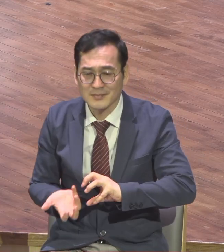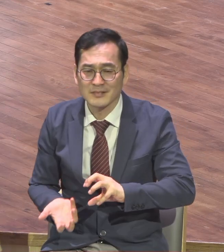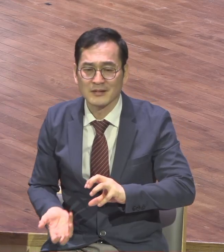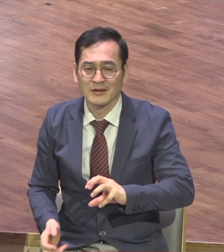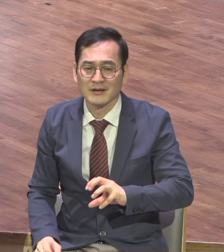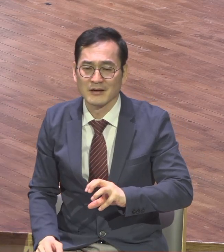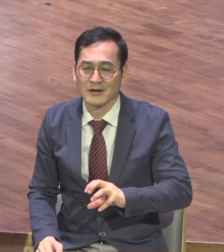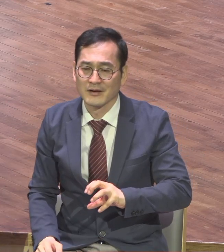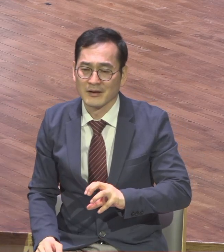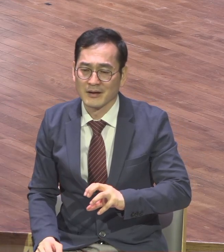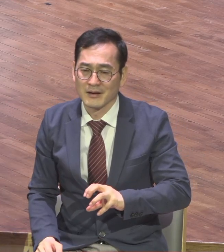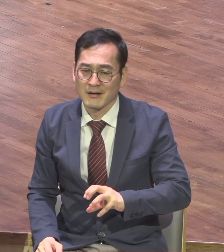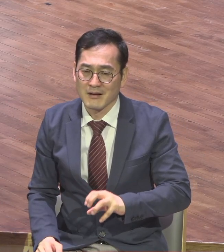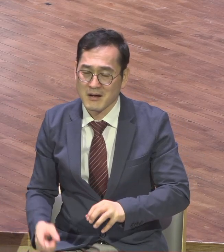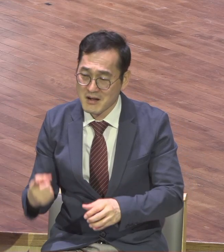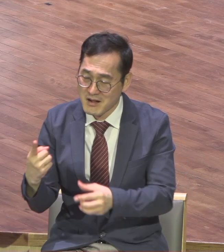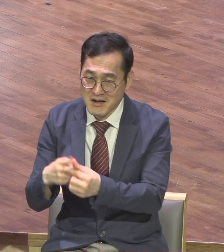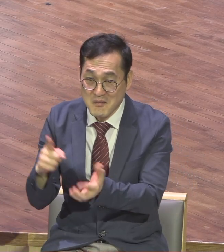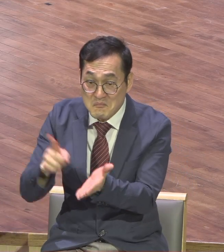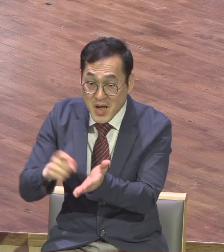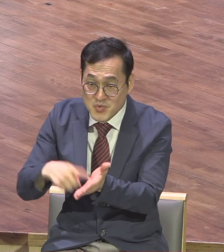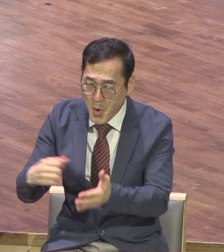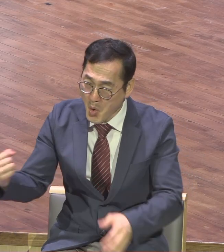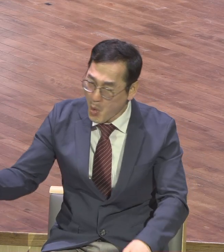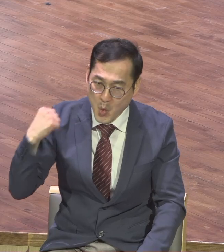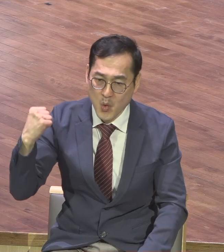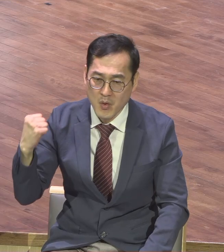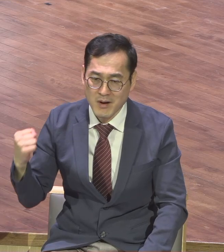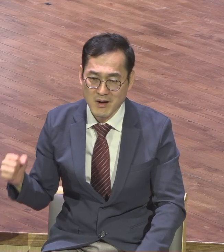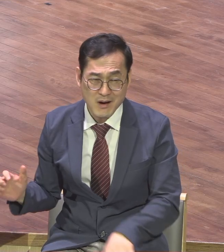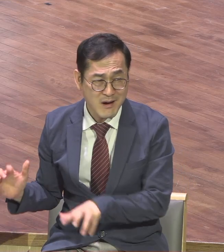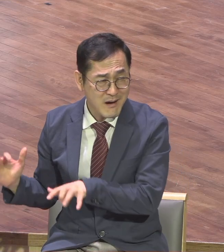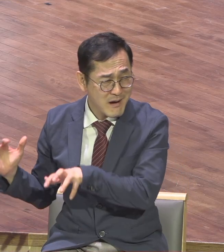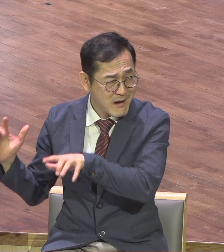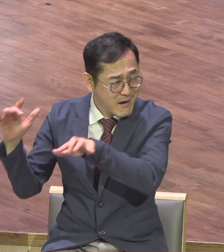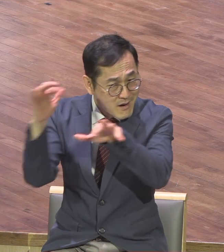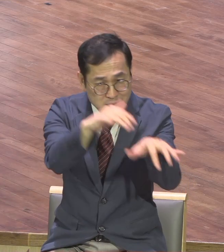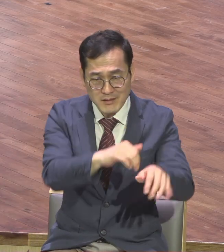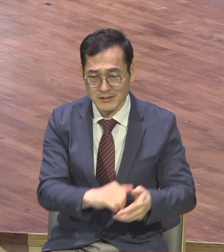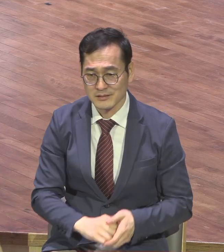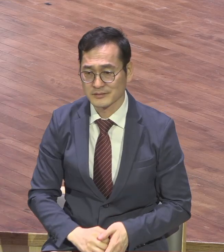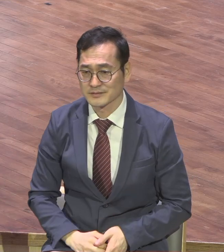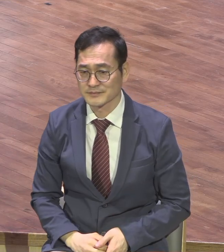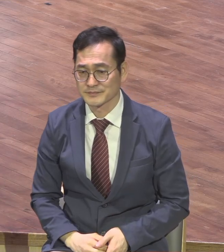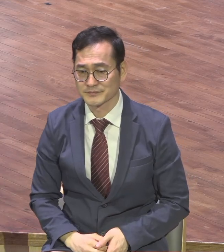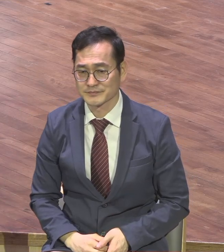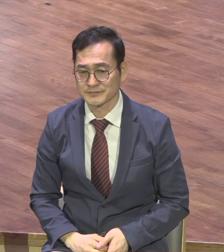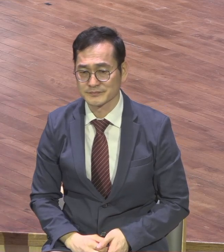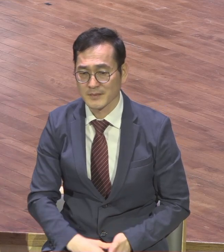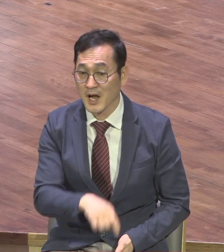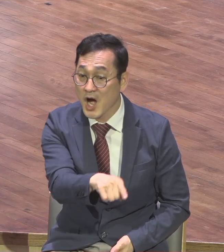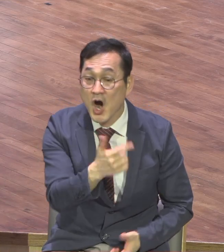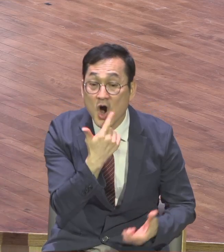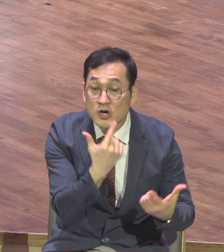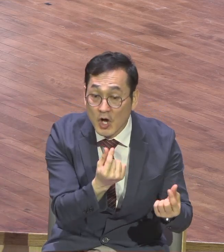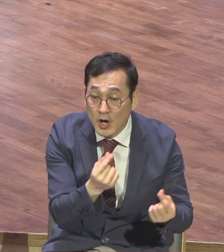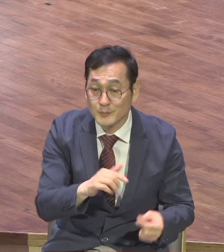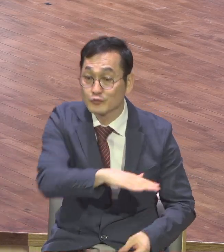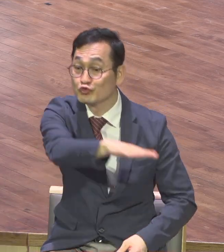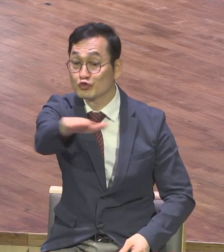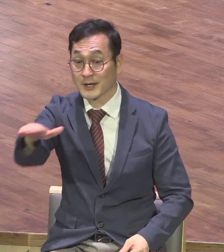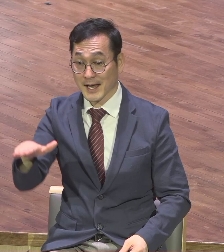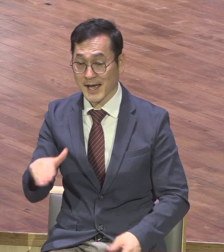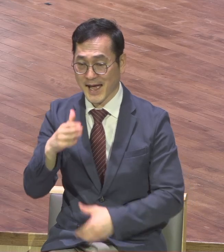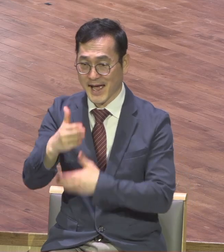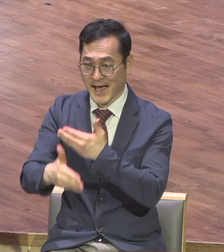제가 왜 이 말씀을 드립니까? 우리가 하나님의 선한 일을 하기 위해서는 우리의